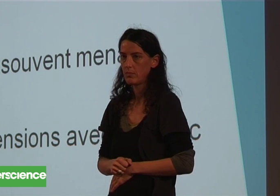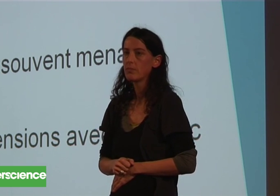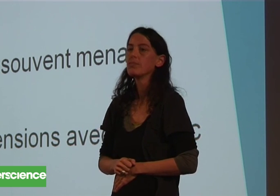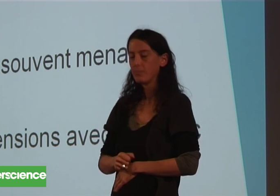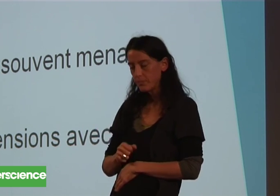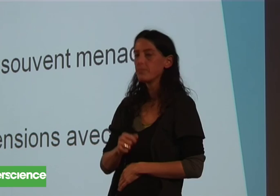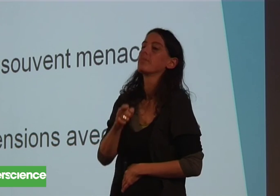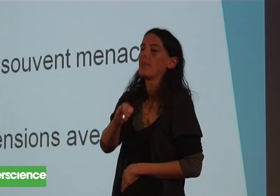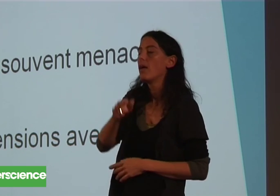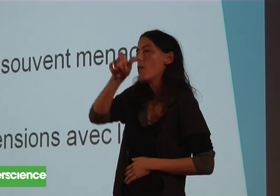LSF.